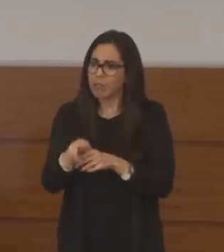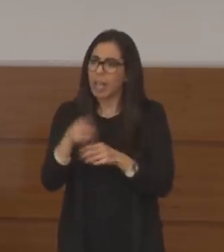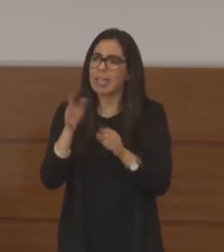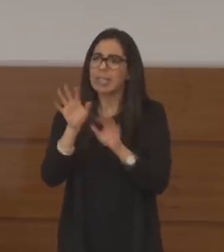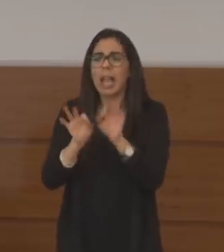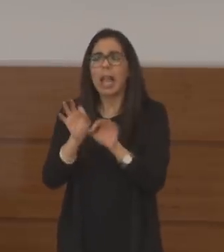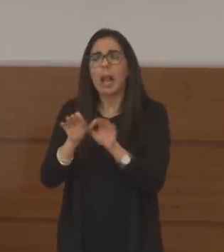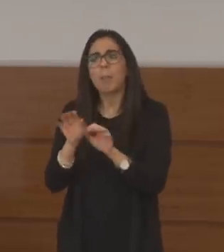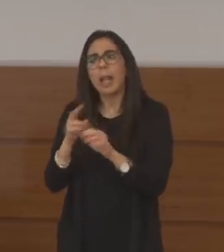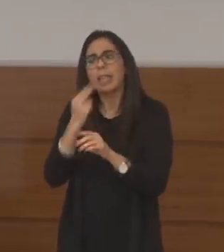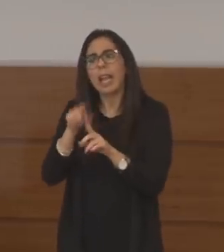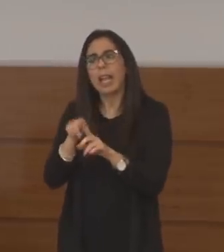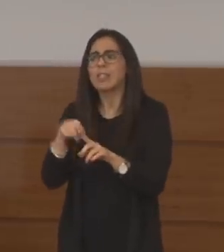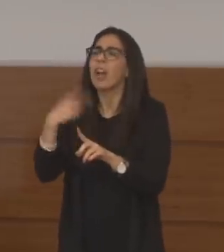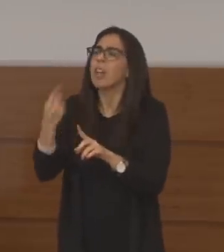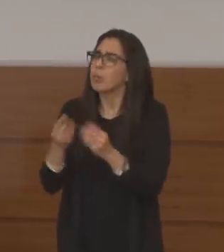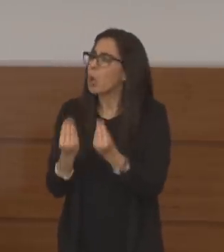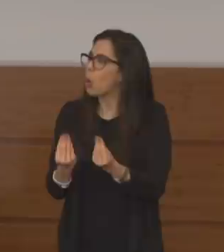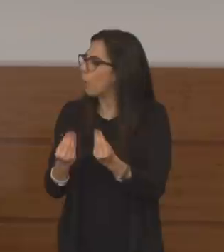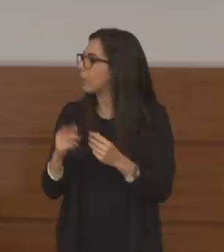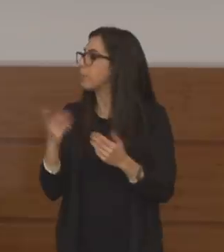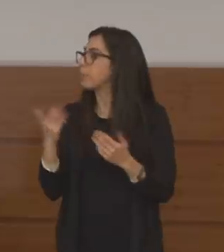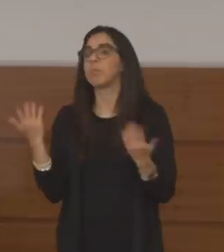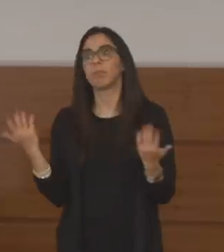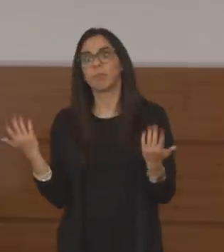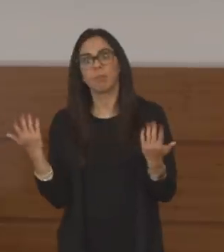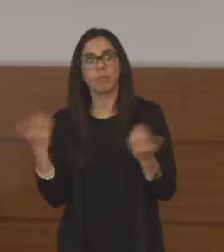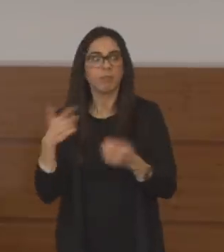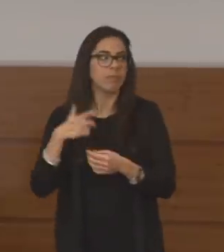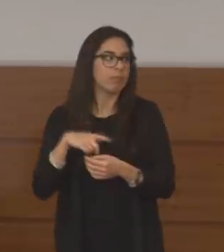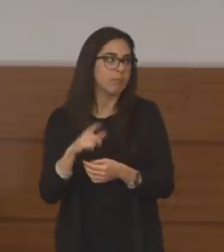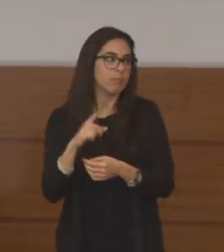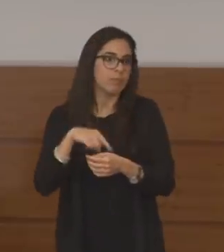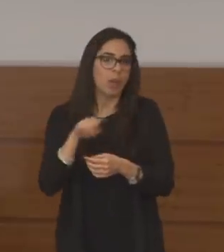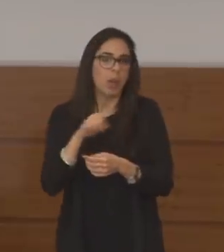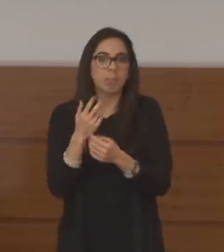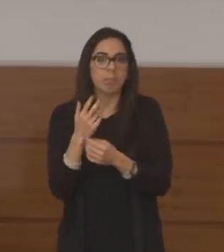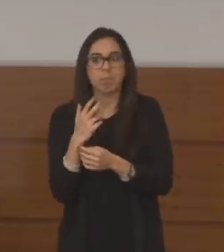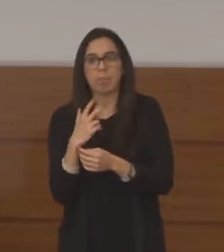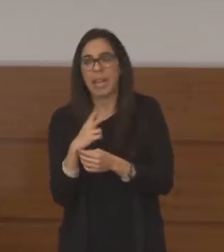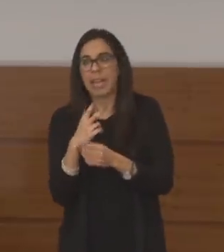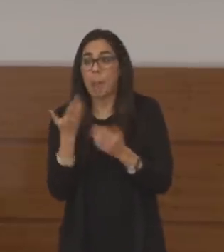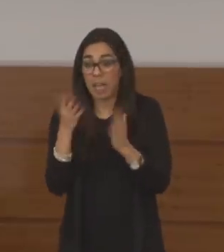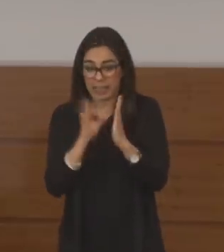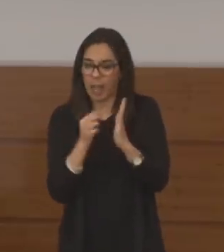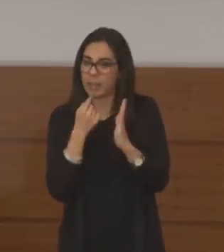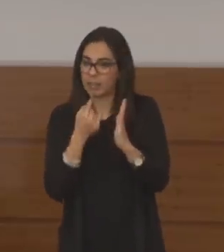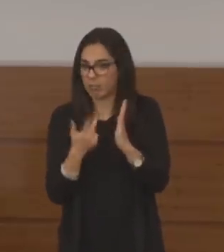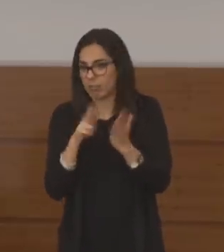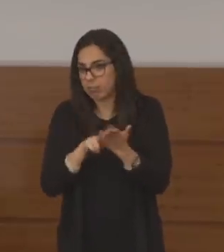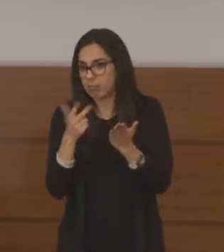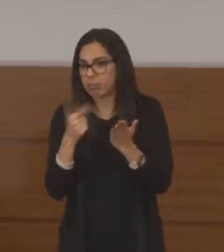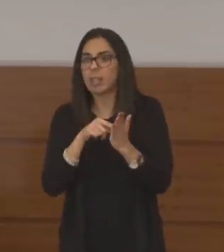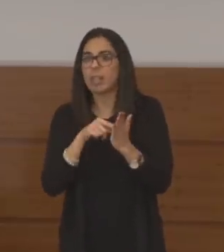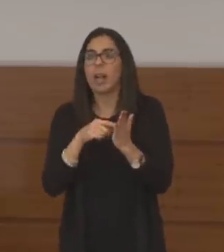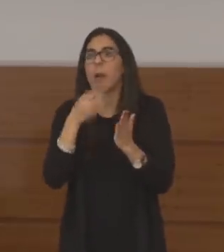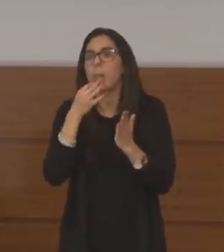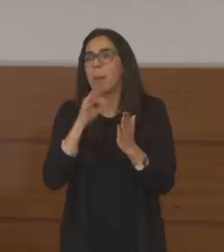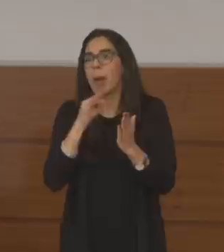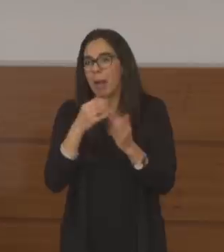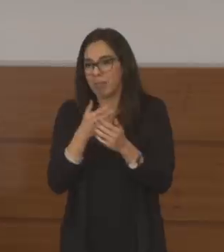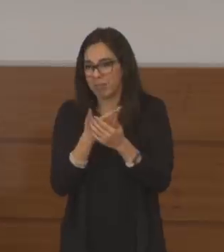allora auspicabilmente quelli che è come dai nostri dati quelli che finisca in terapia intensiva nella stragrande maggioranza dei casi